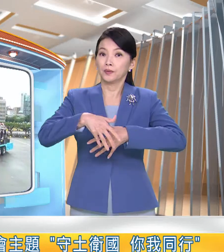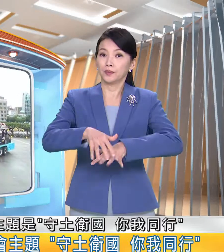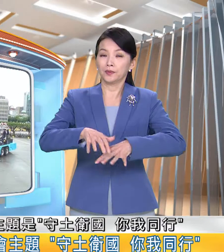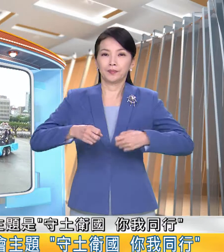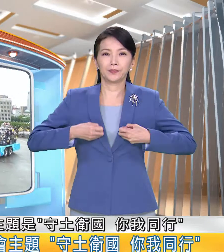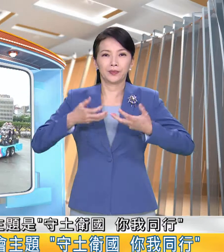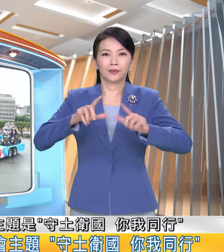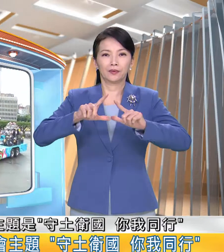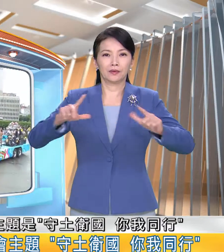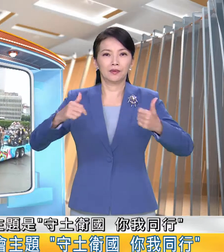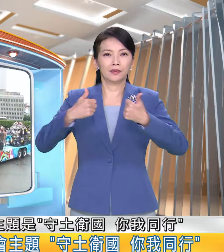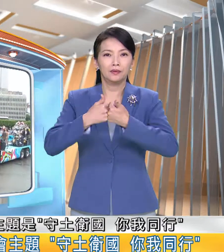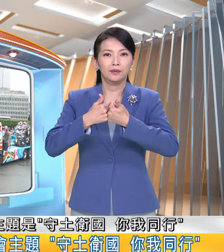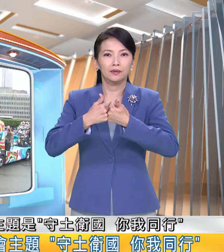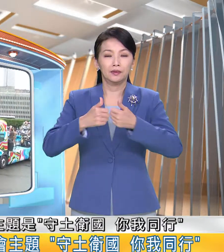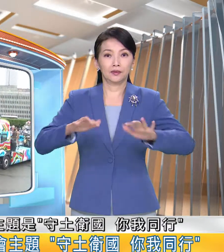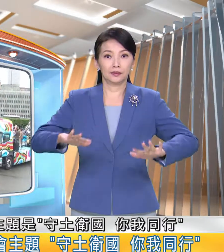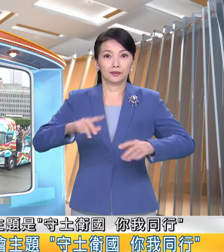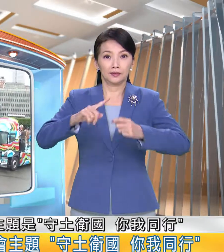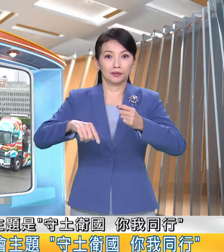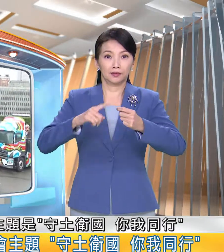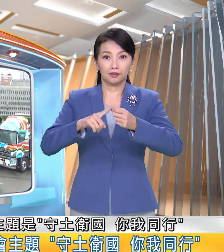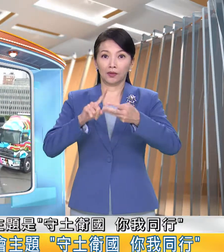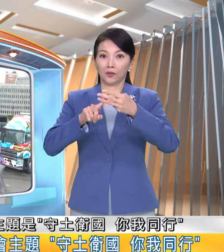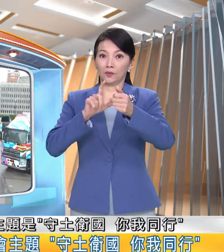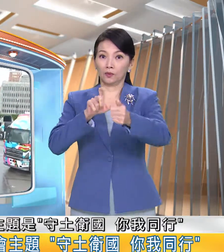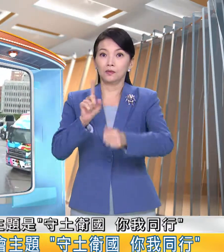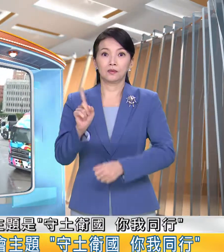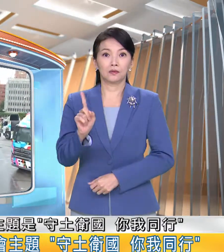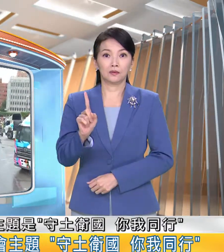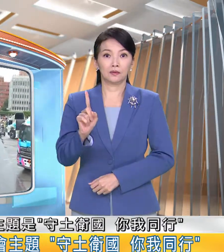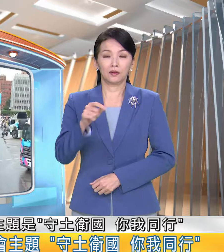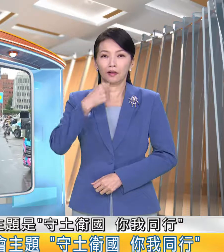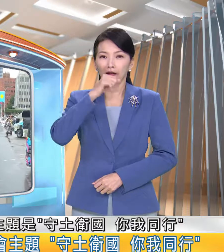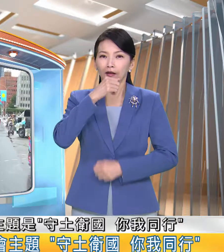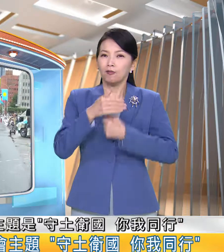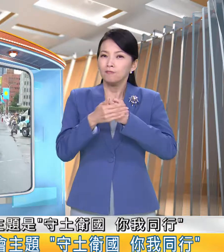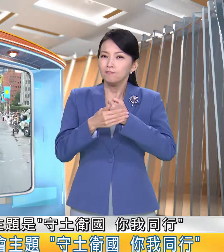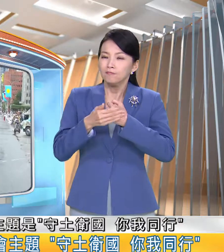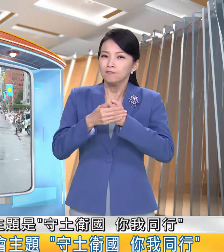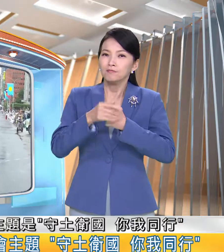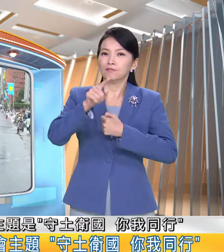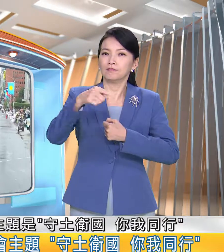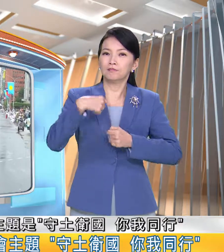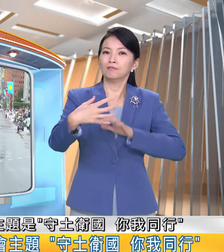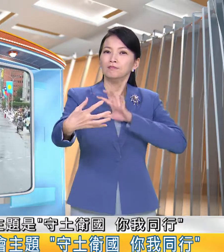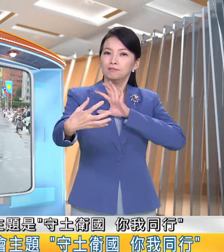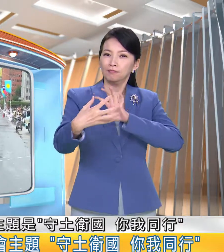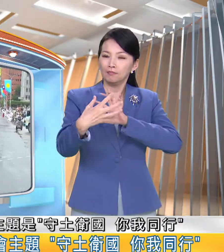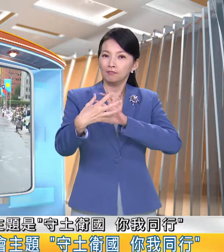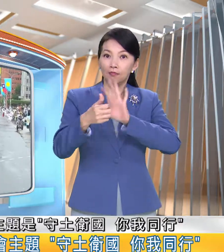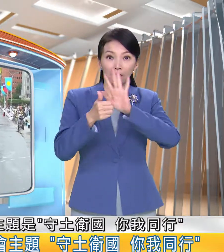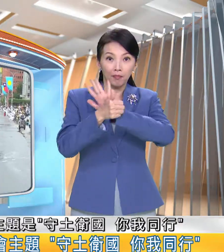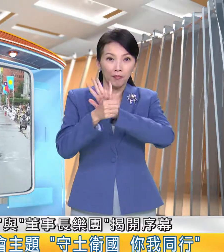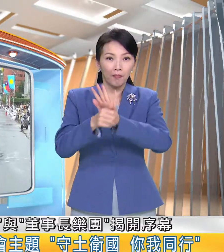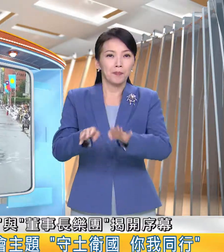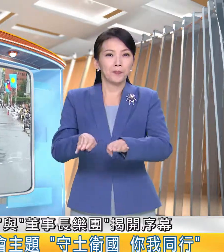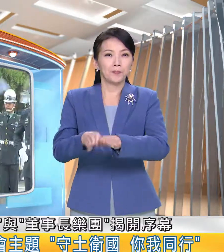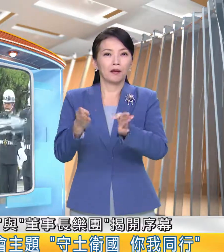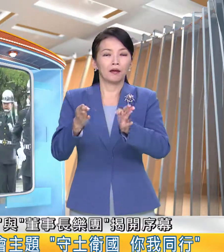国庆大会今年的主题是守土卫国，你我同行，由八哥浪团队